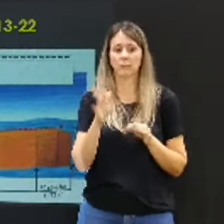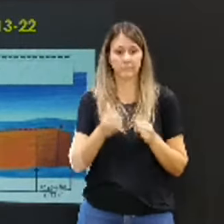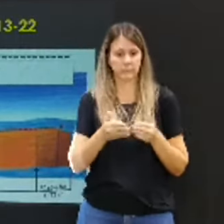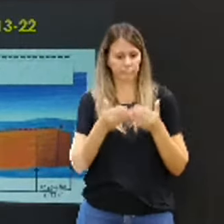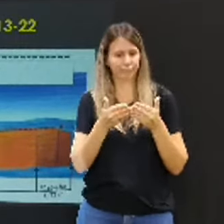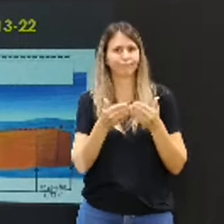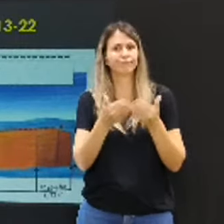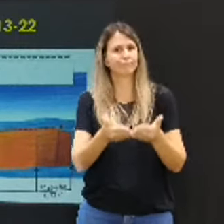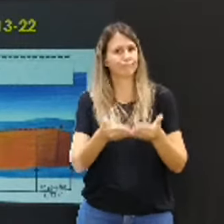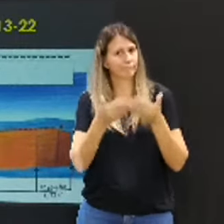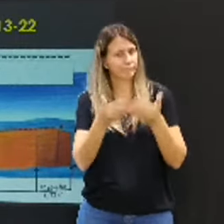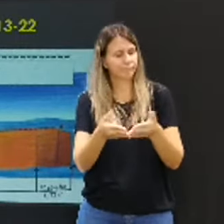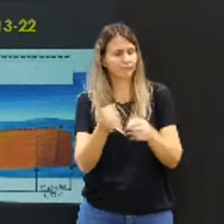né, que a imagem mostra.